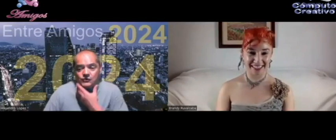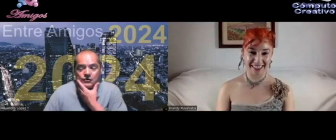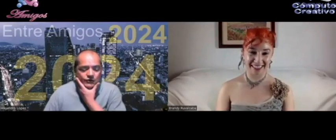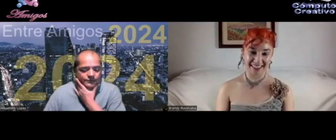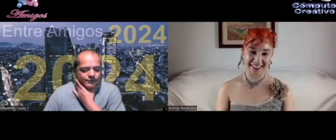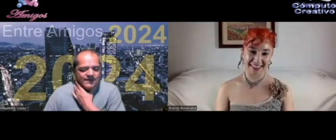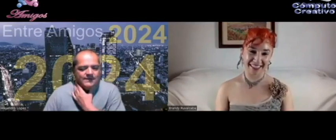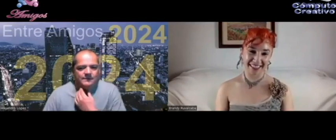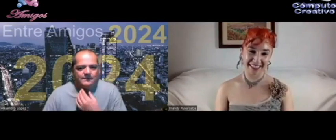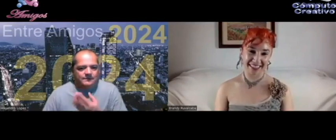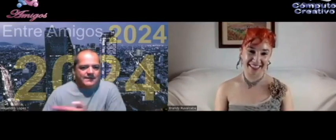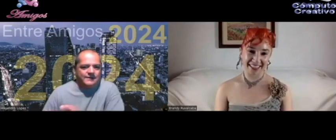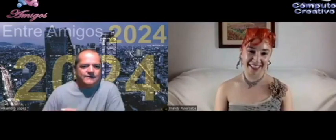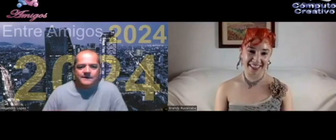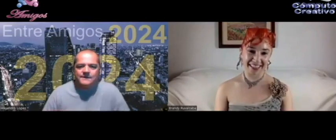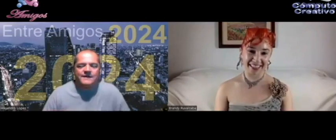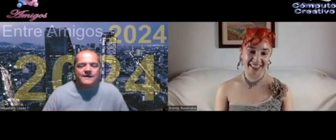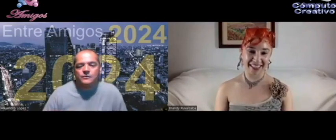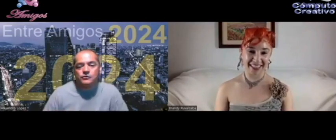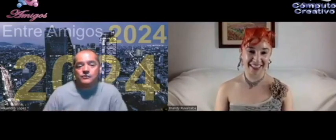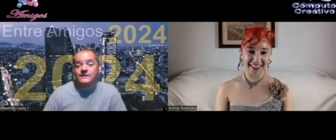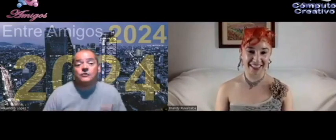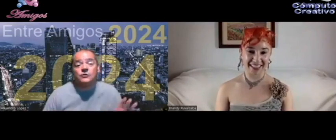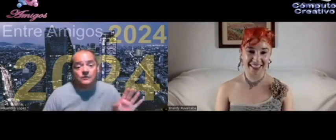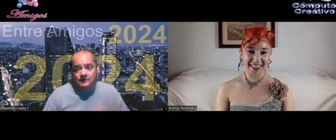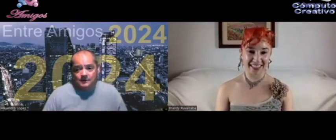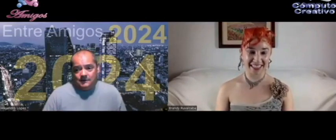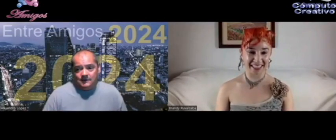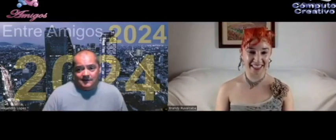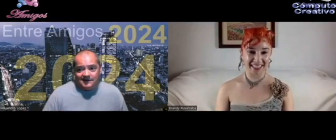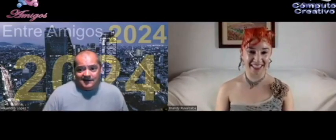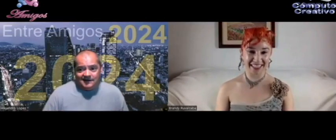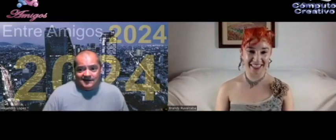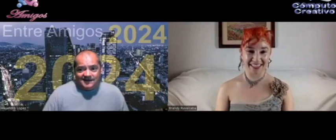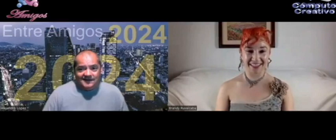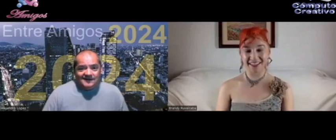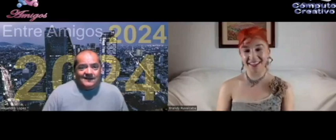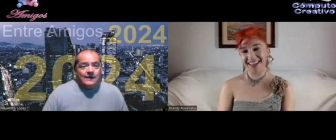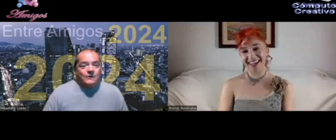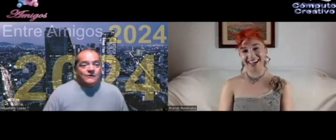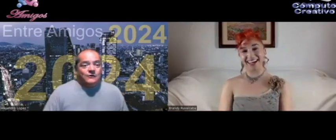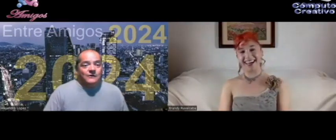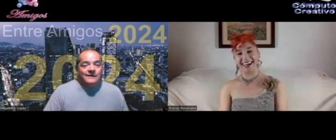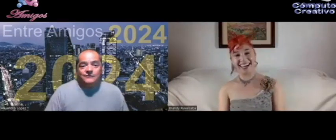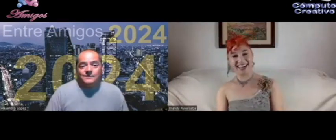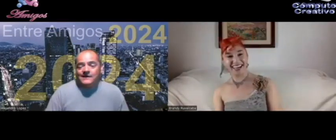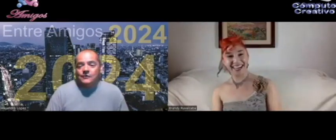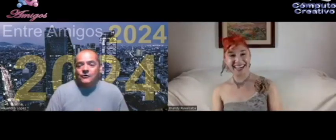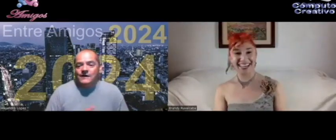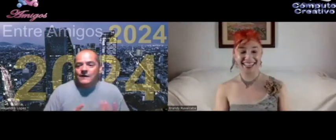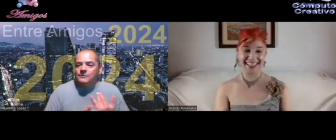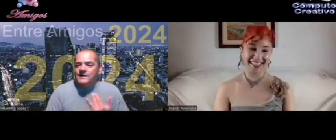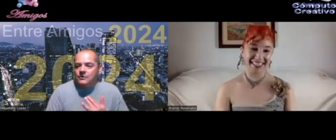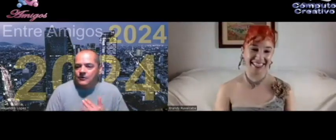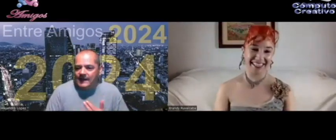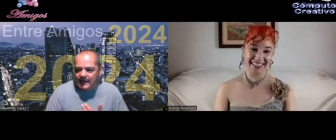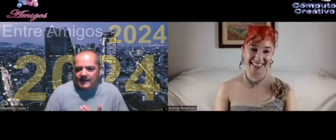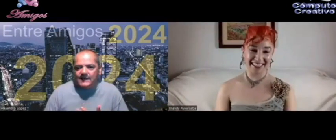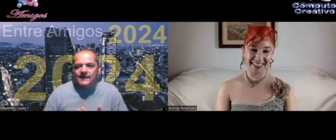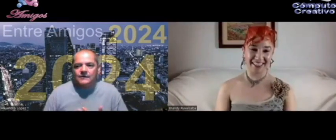con tus cursos, porque aquí nuestra amiga da cursos de todo, ¿sí? Cuando estuviste con lo de la